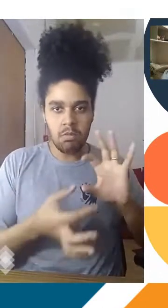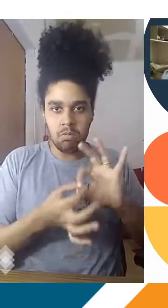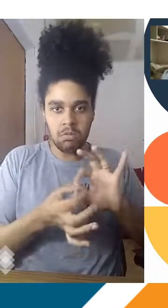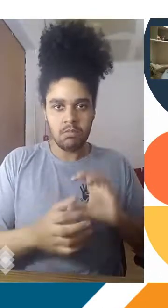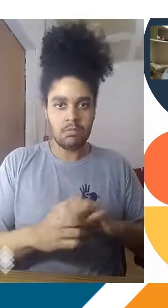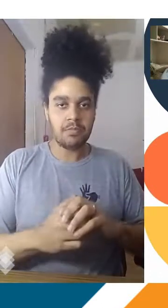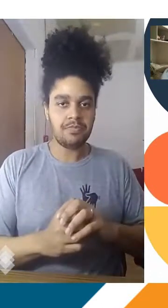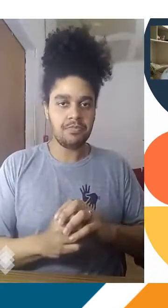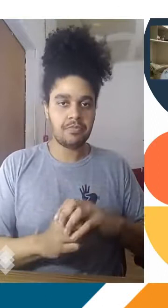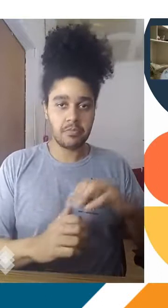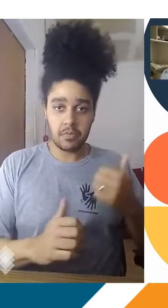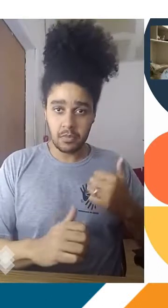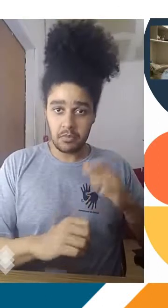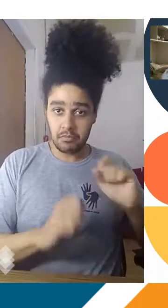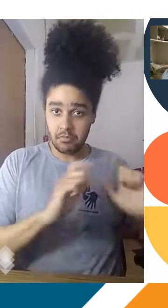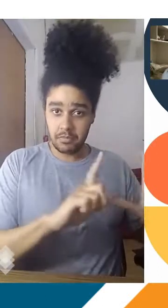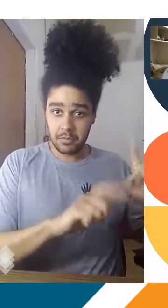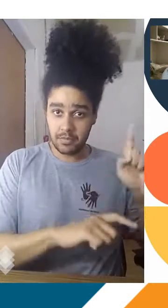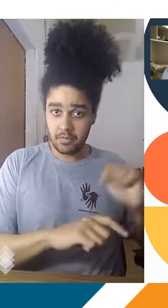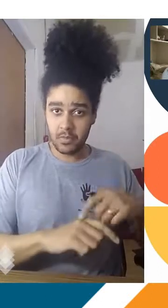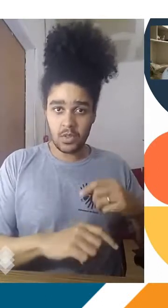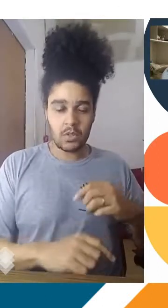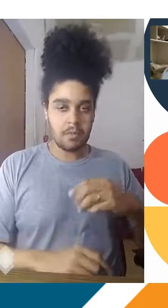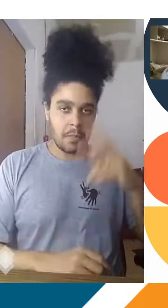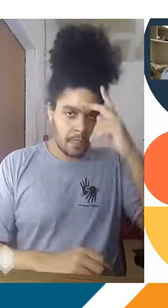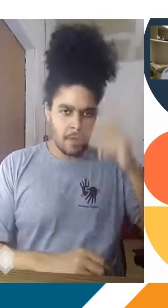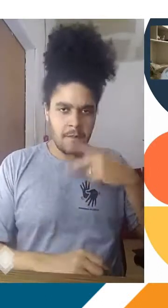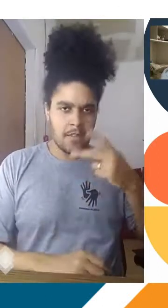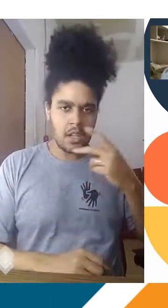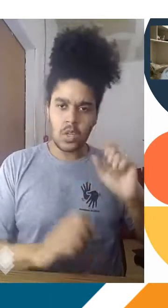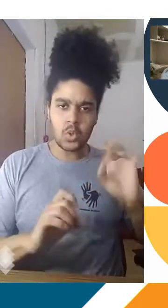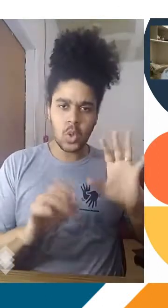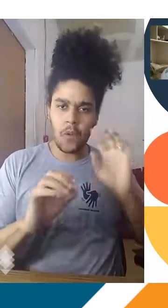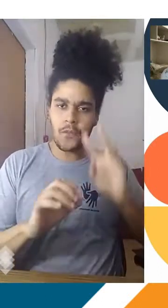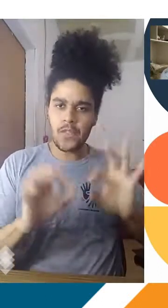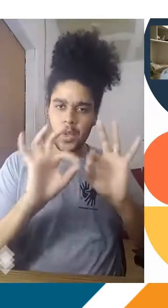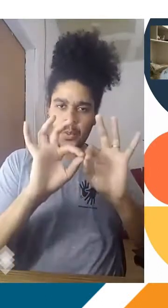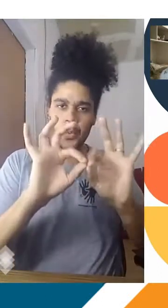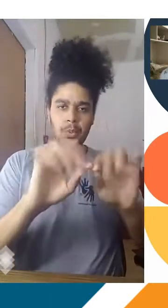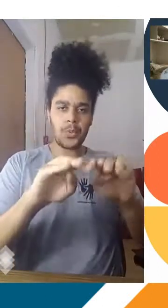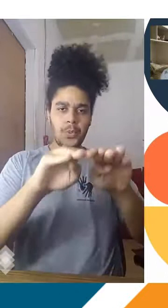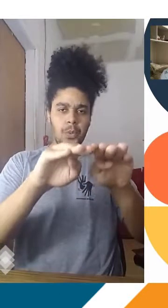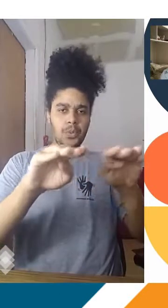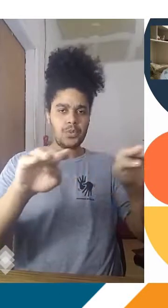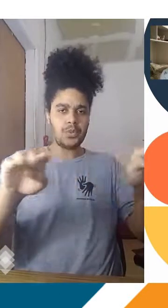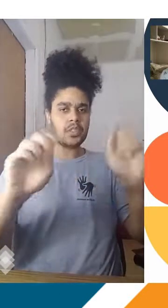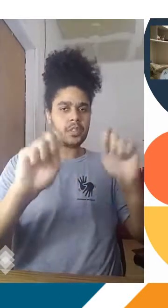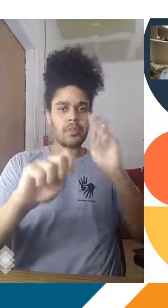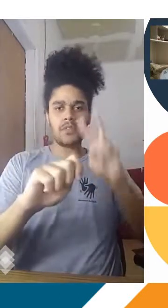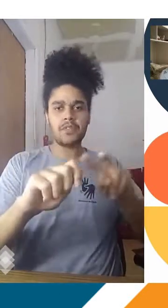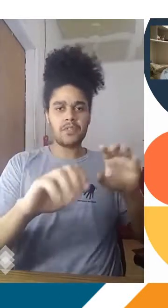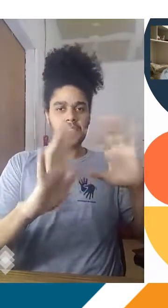temáticos. Então, primeiro é essa tirinha aqui. No primeiro quadrinho, o personagem diz que basta olhar o horizonte para saber que a Terra é